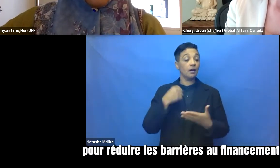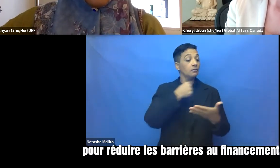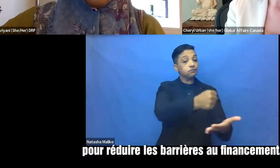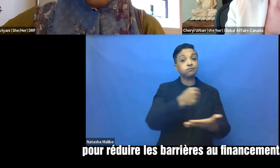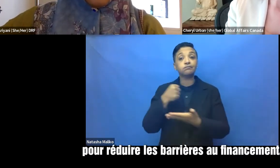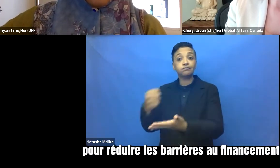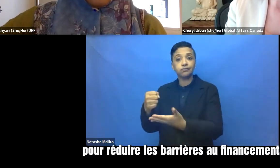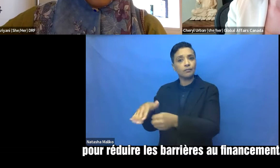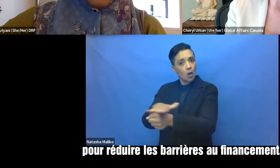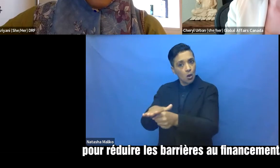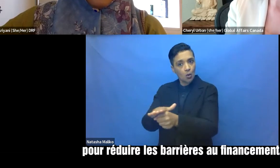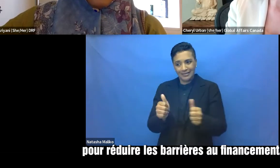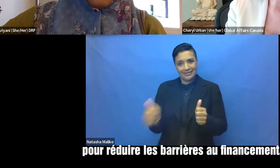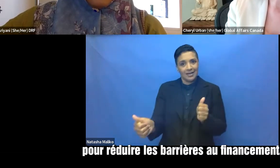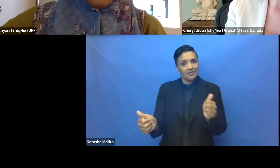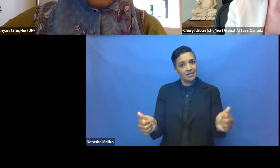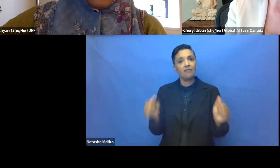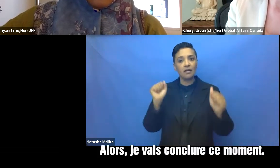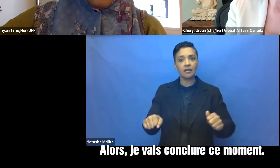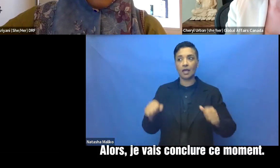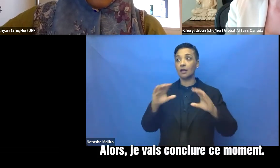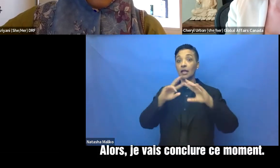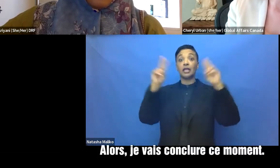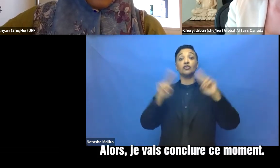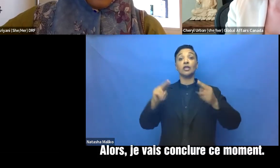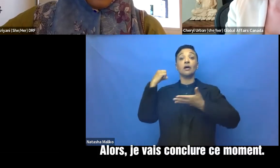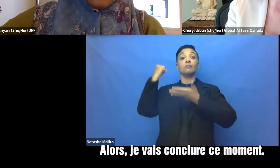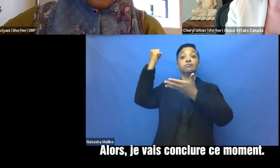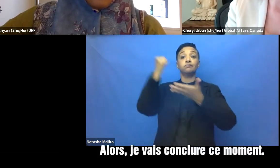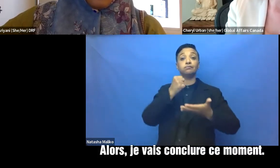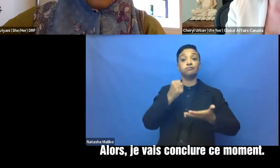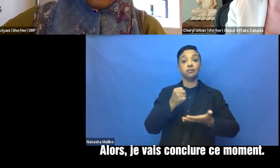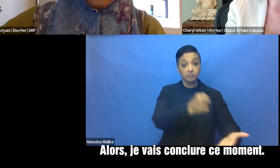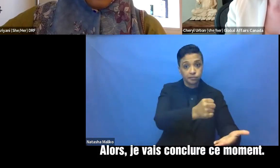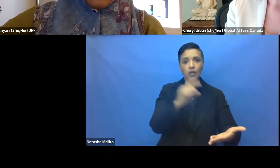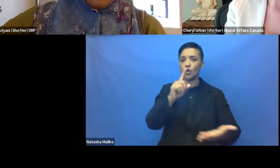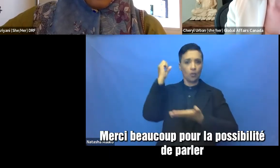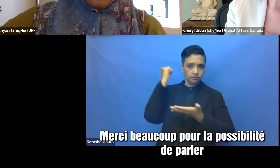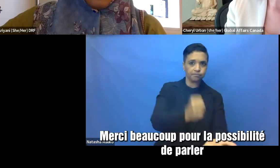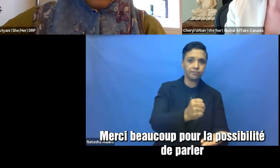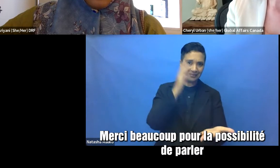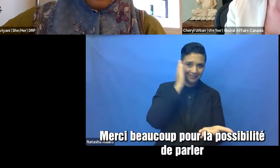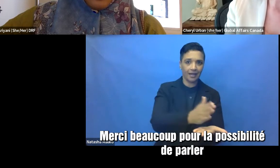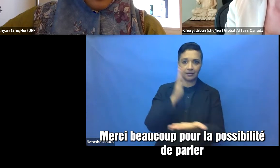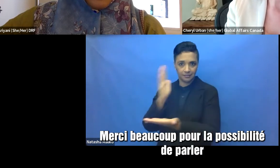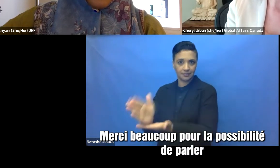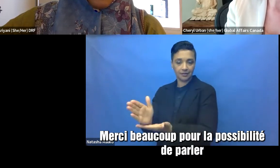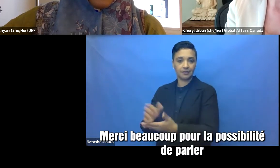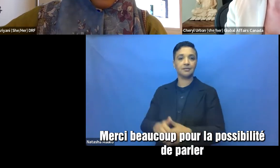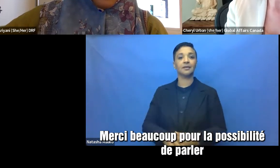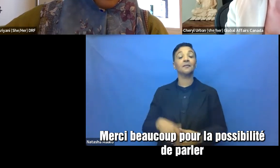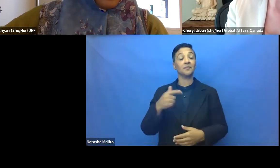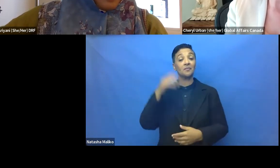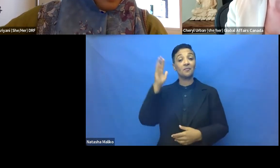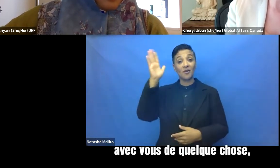leadership. Nous allouons des fonds pour des organisations pour réduire les barrières au financement. Alors, je